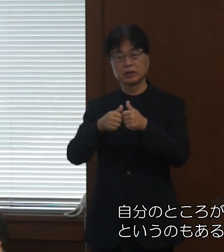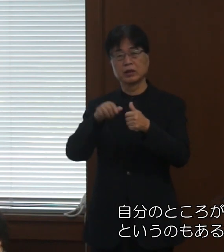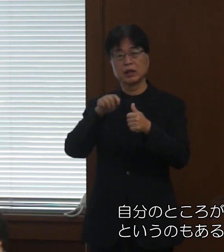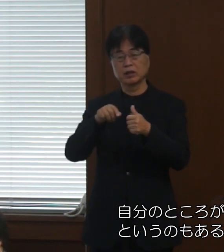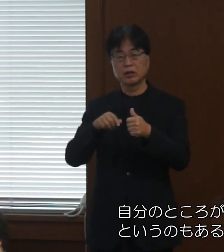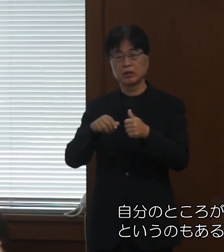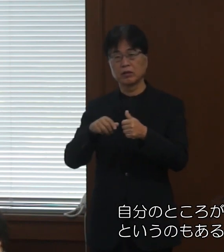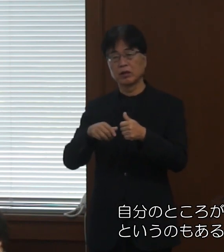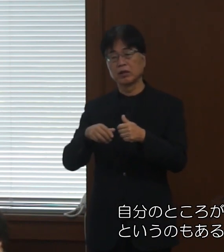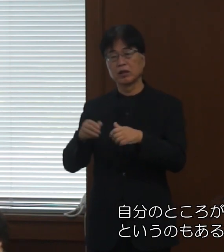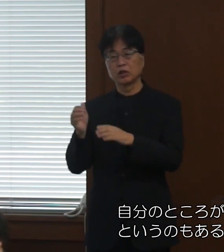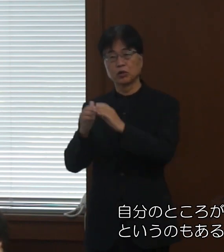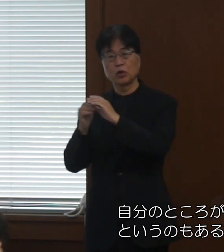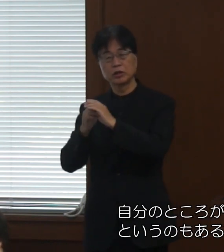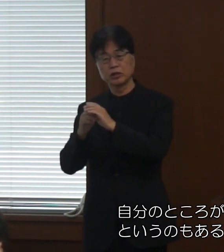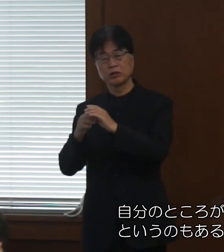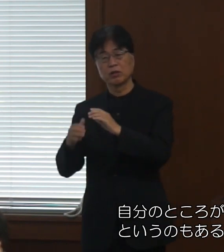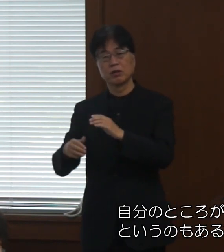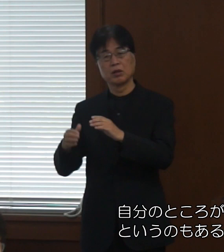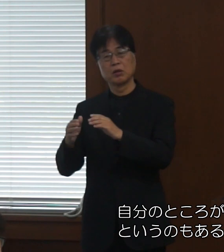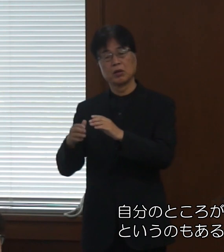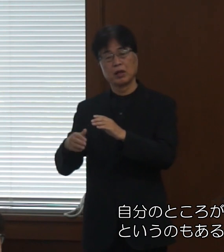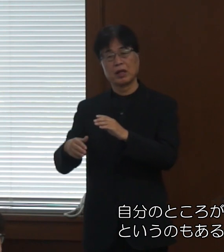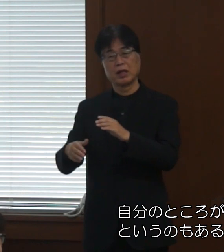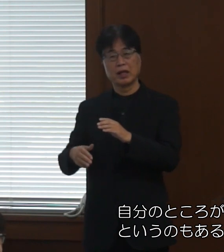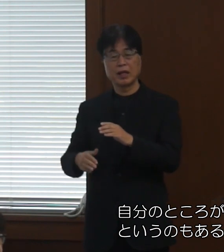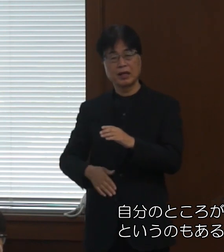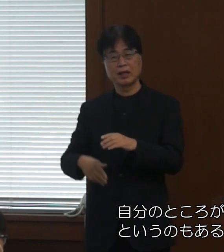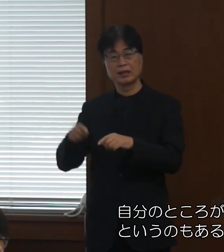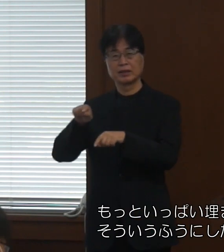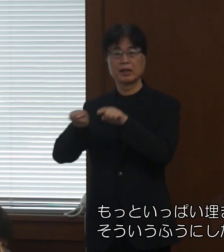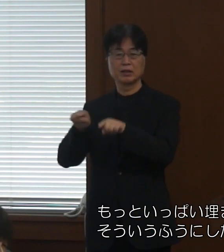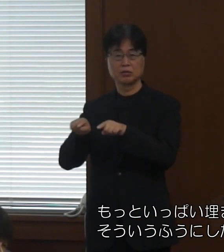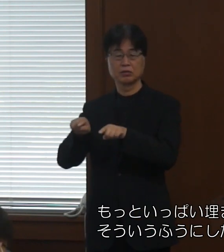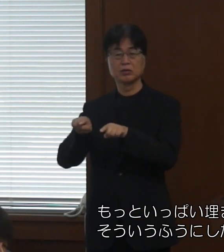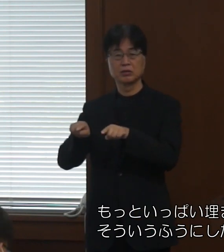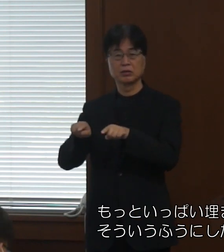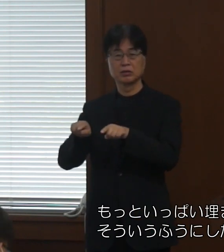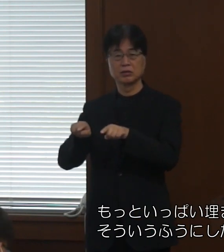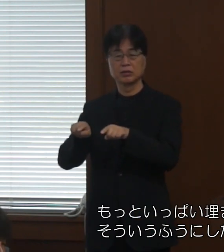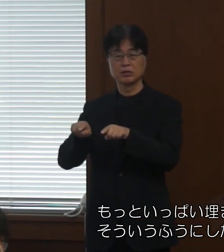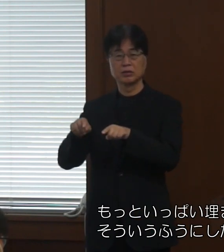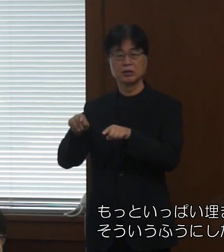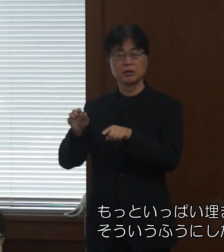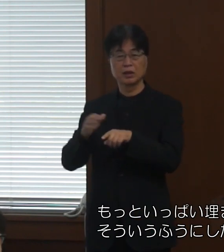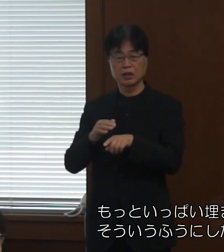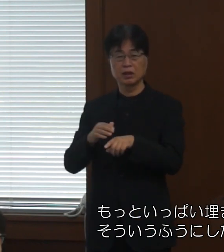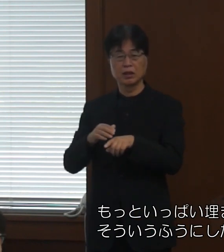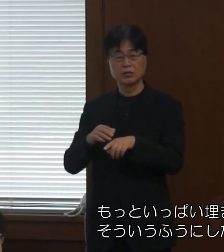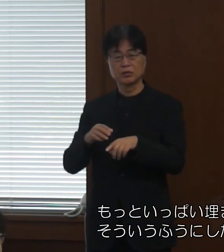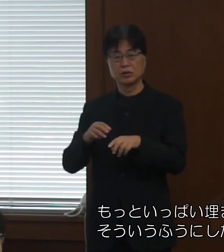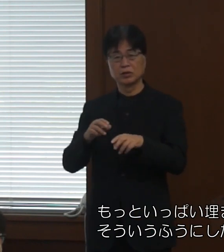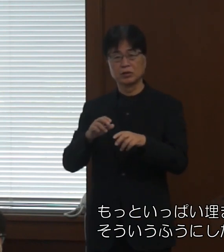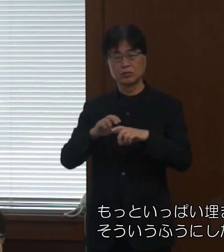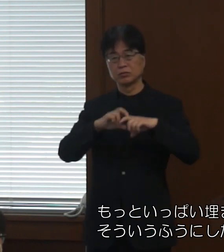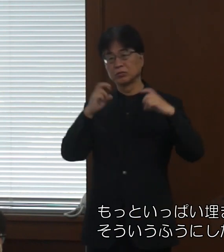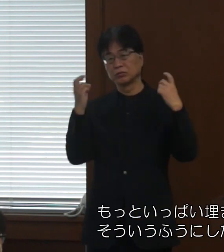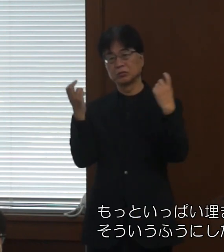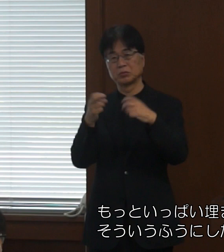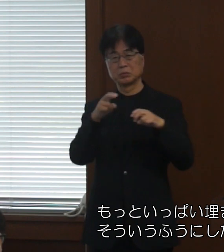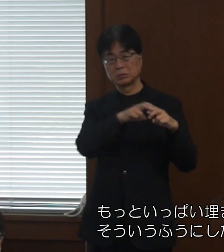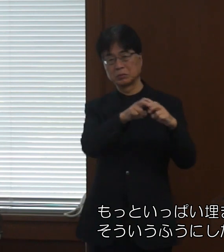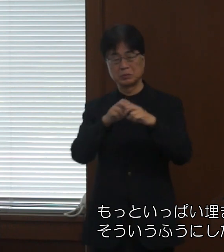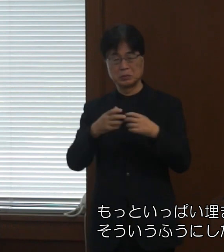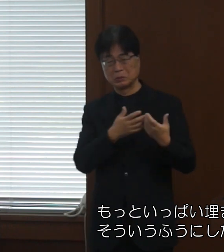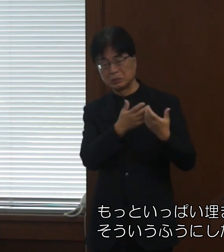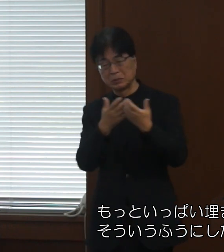自分のところがもっと強くなってほしいっていうのもあるのかもしれないけどもっといっぱい埋まったそういう風に